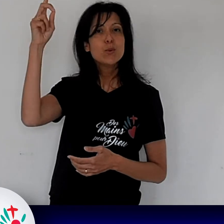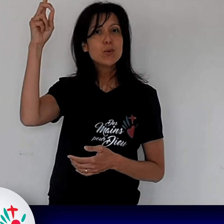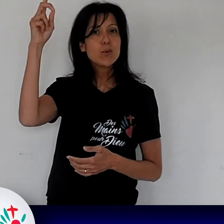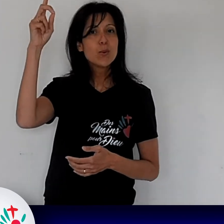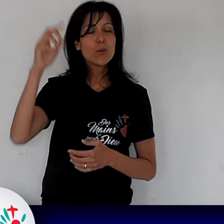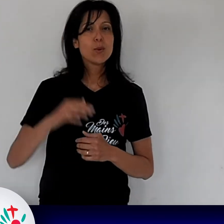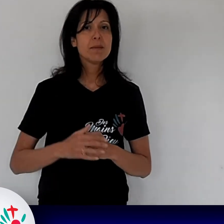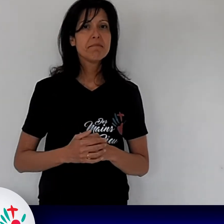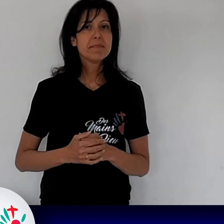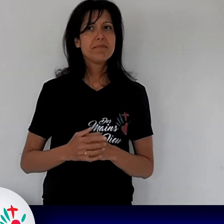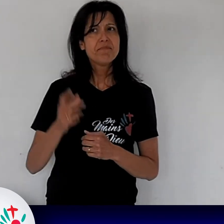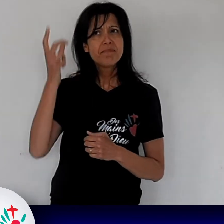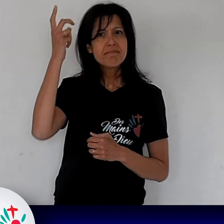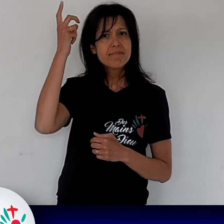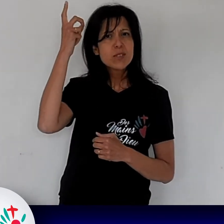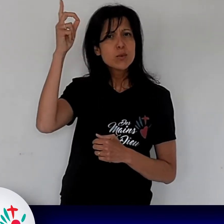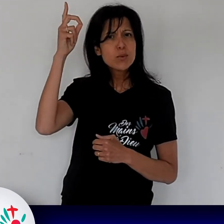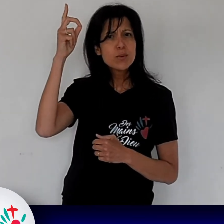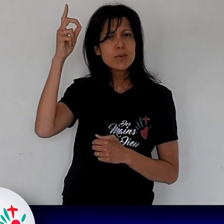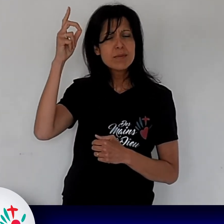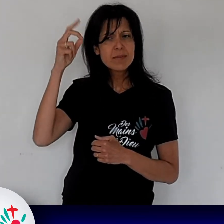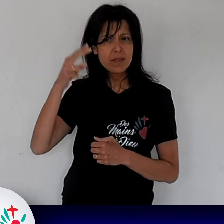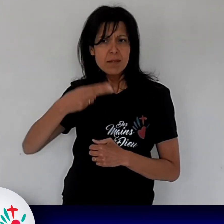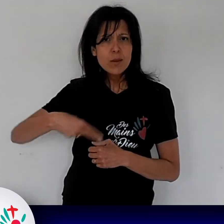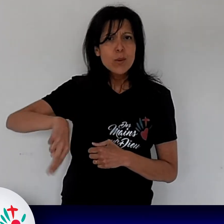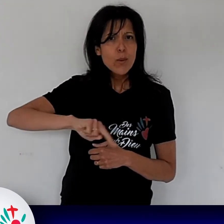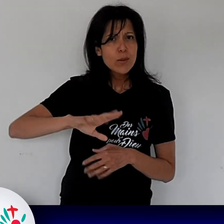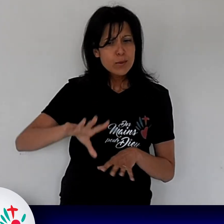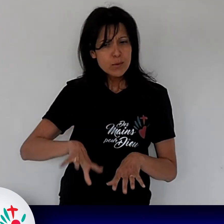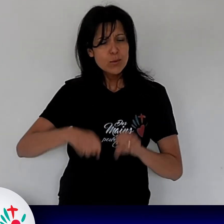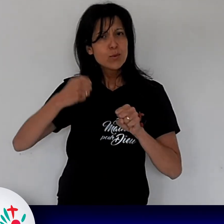parce qu'il est notre Sauveur, notre Seigneur.